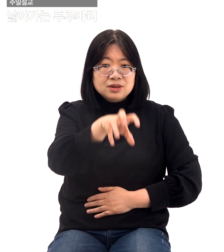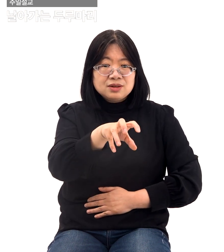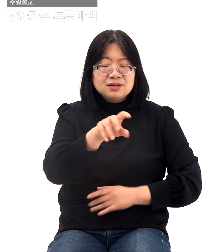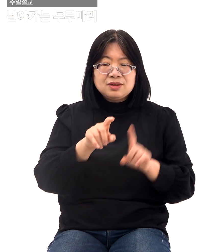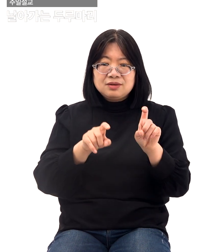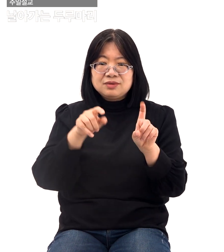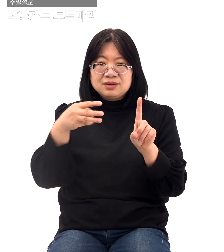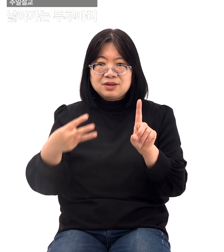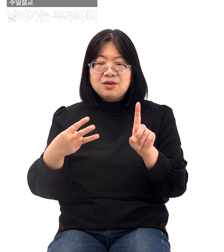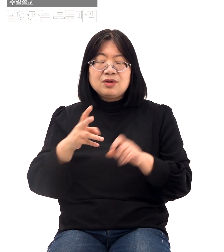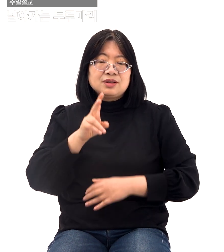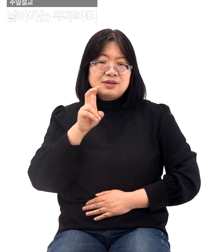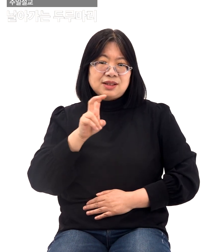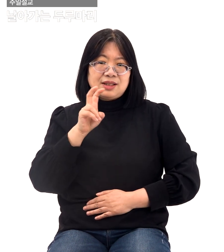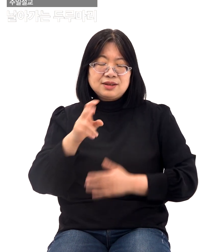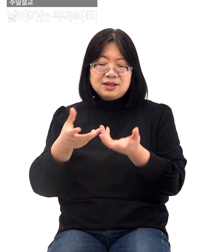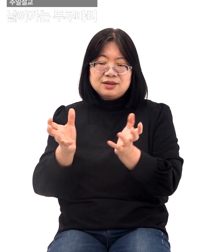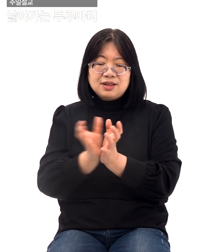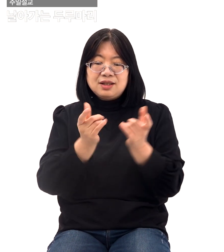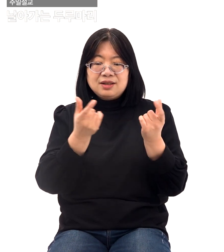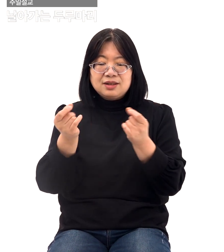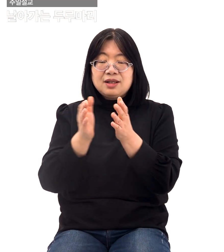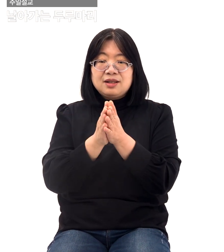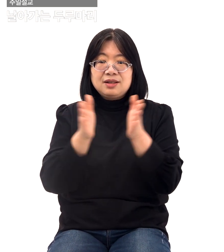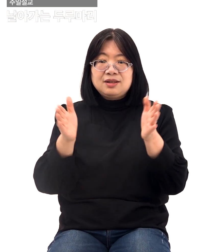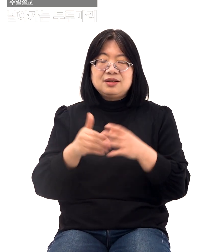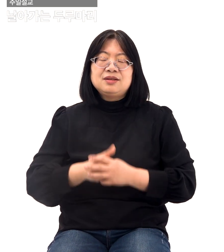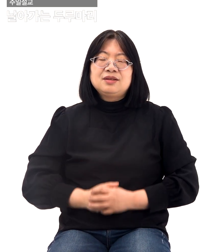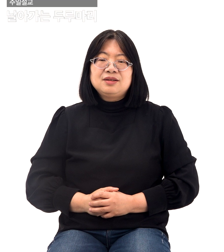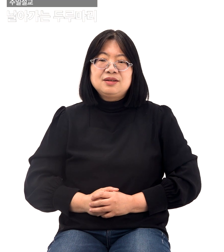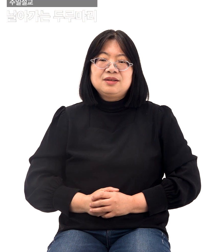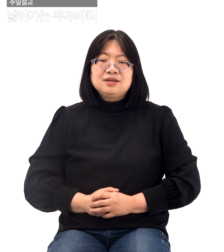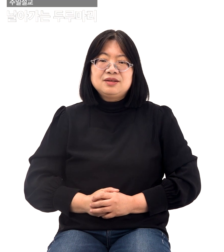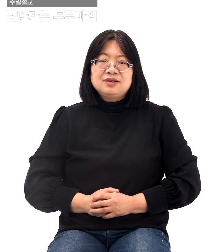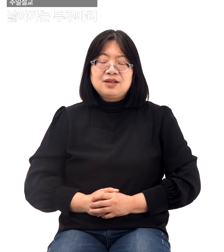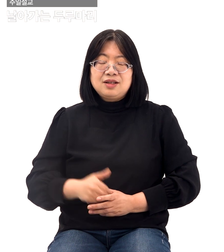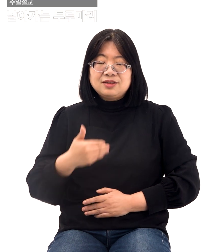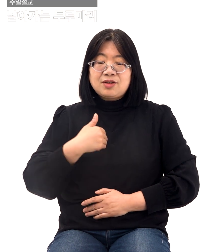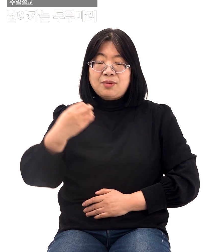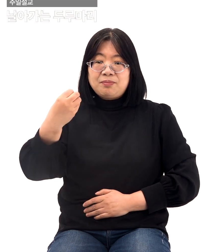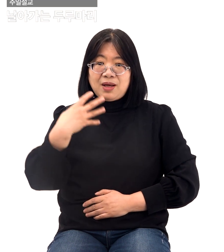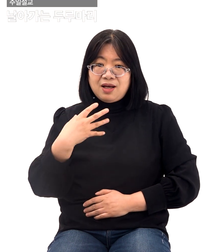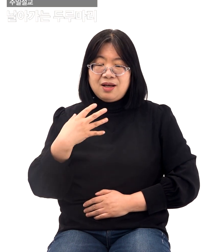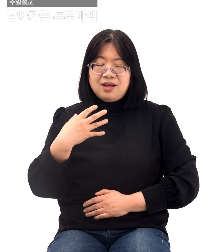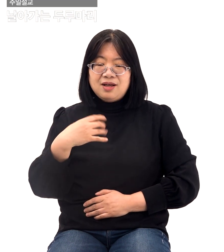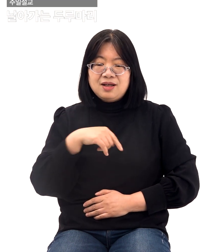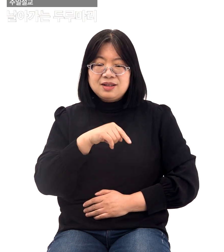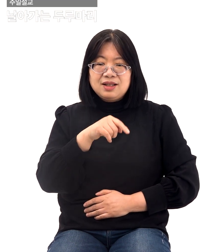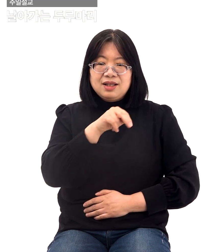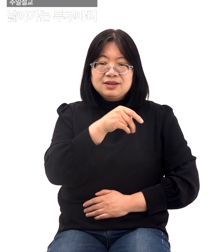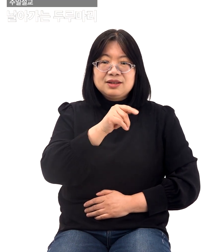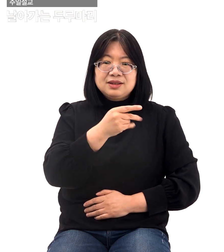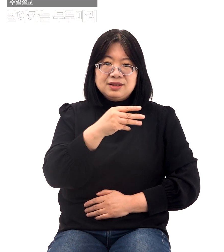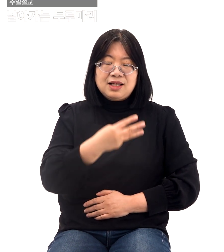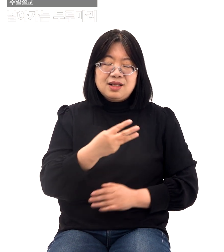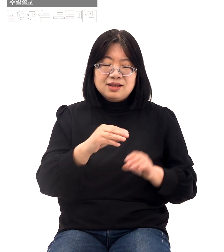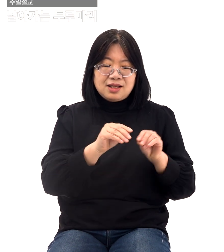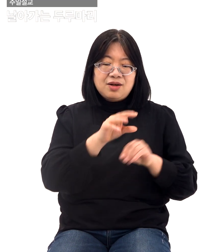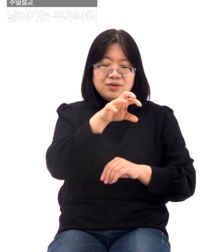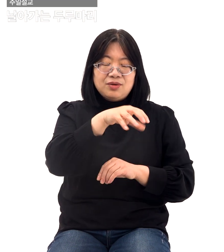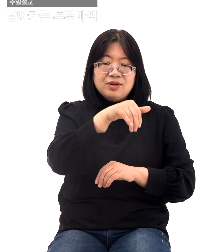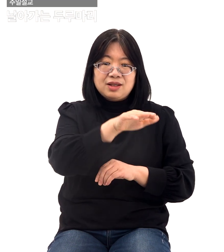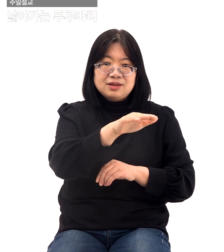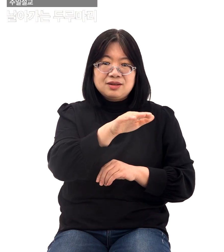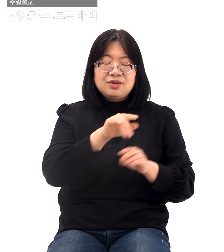11절 우리 찬양대 다 같이 시작. 그가 내게 이르되 그들이 시날 땅으로 가서 그것을